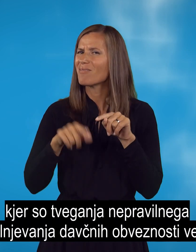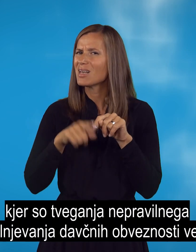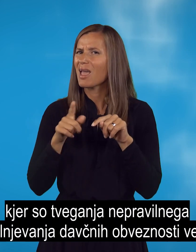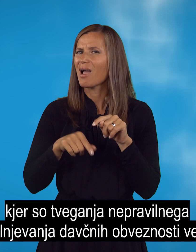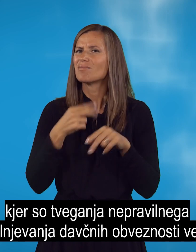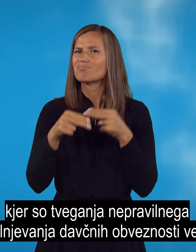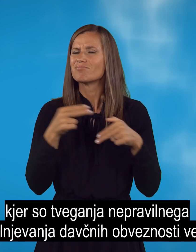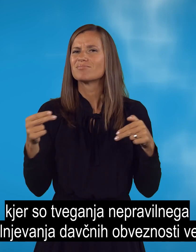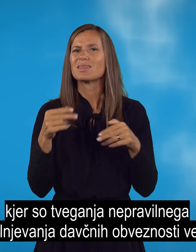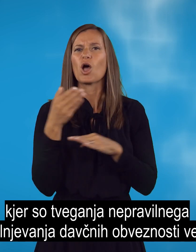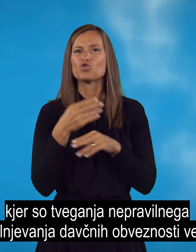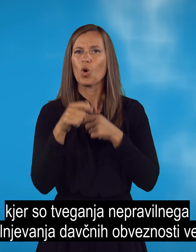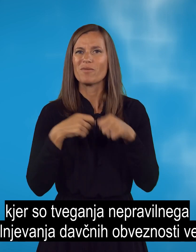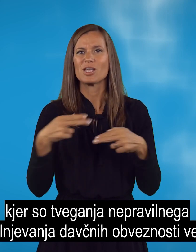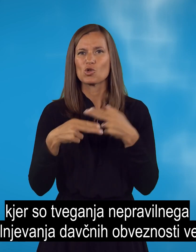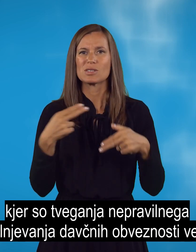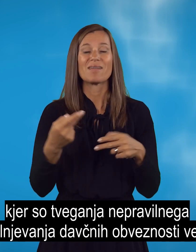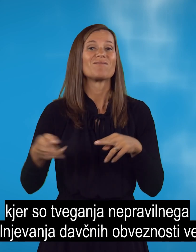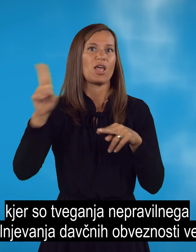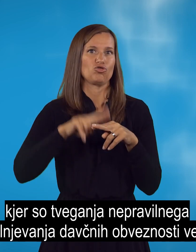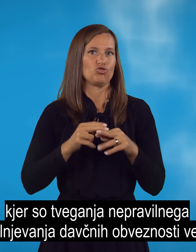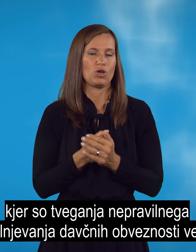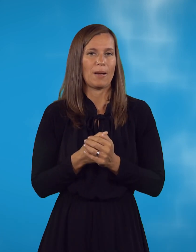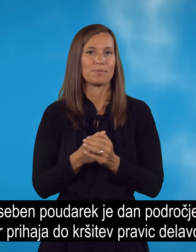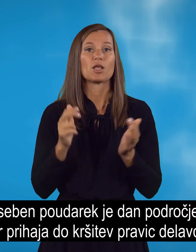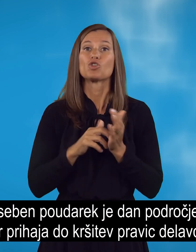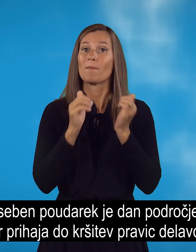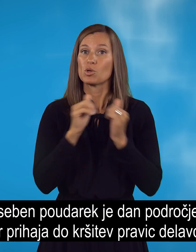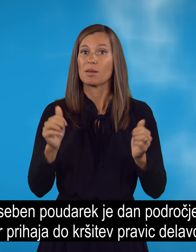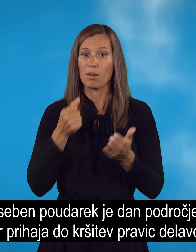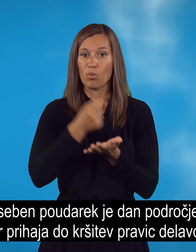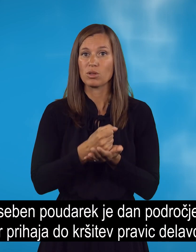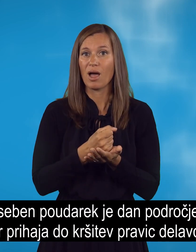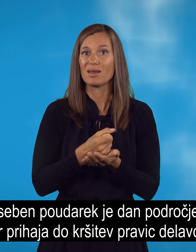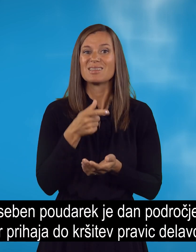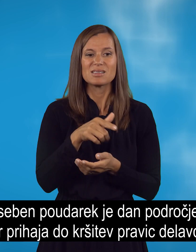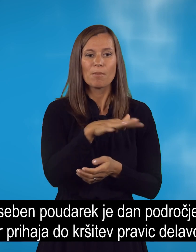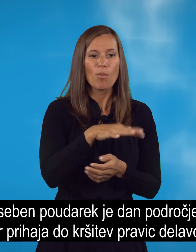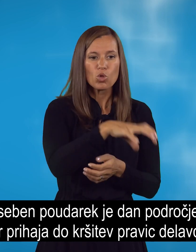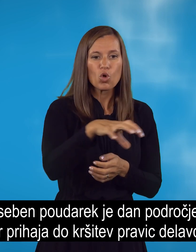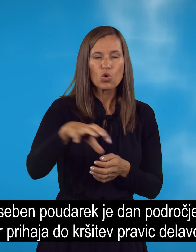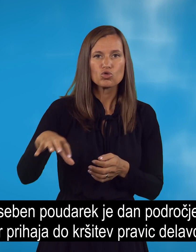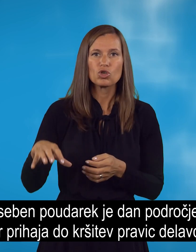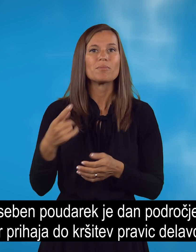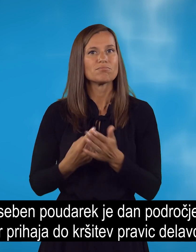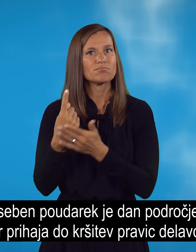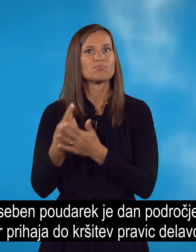davčnih obveznosti večja. Poseben poudarek je dan področjem, kjer prihaja do kršitev